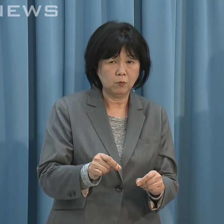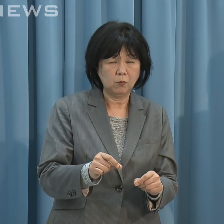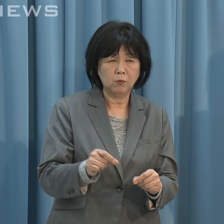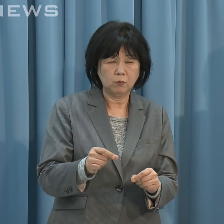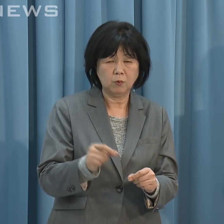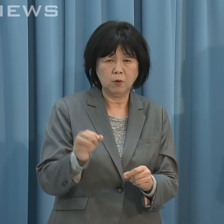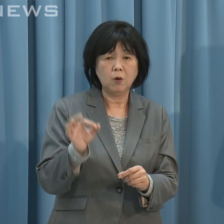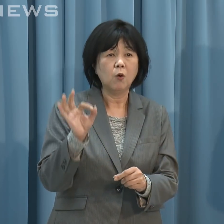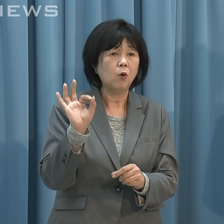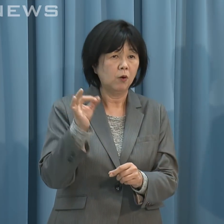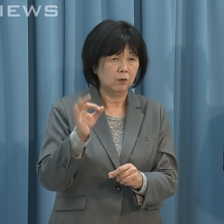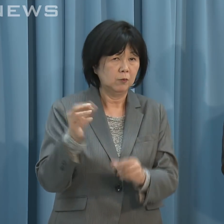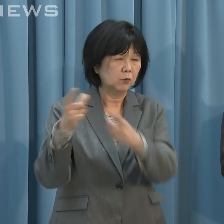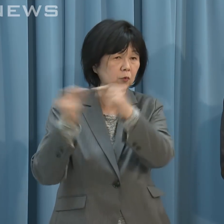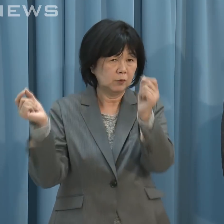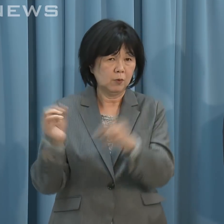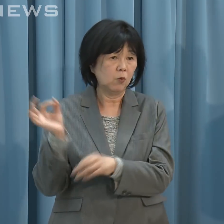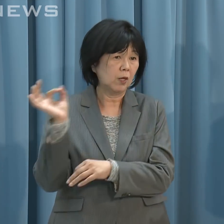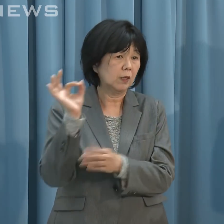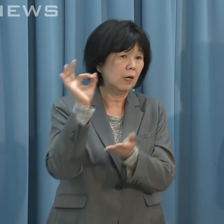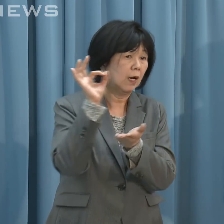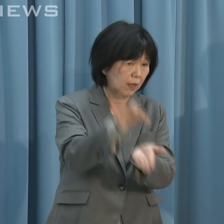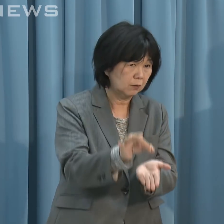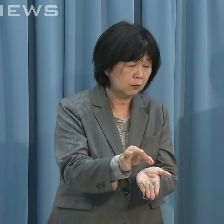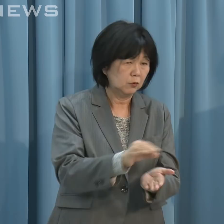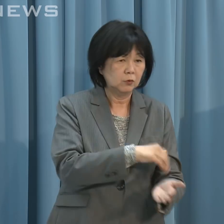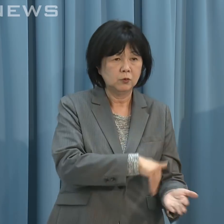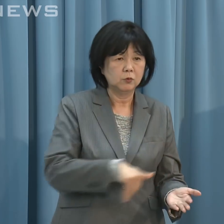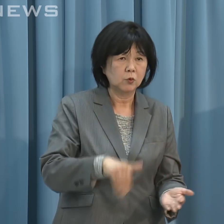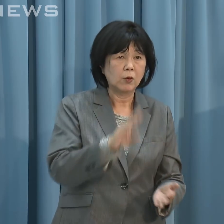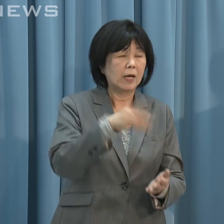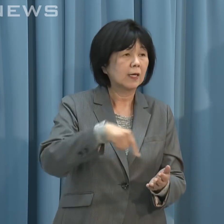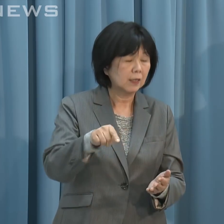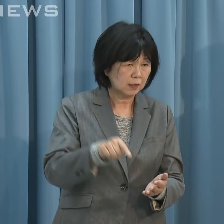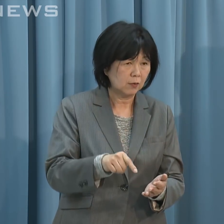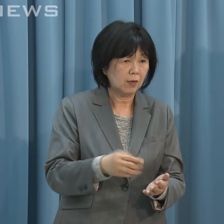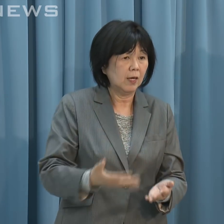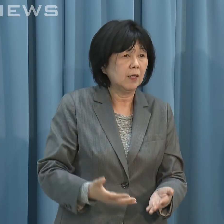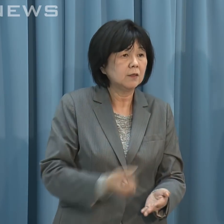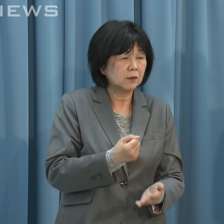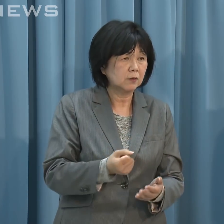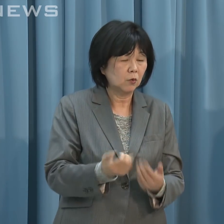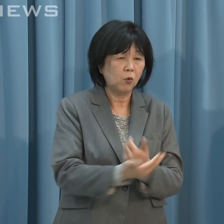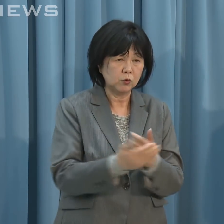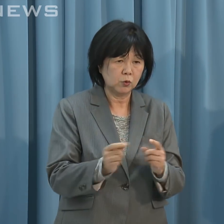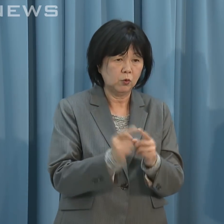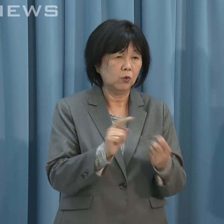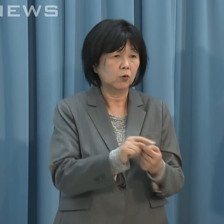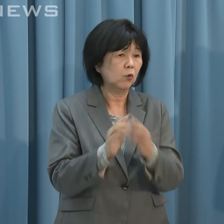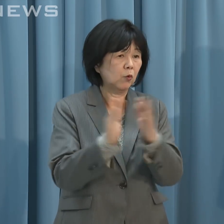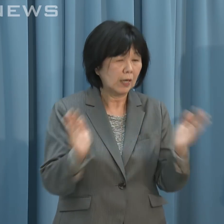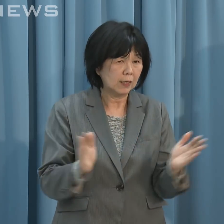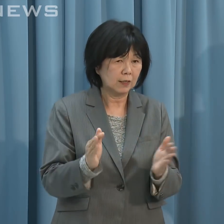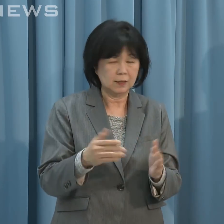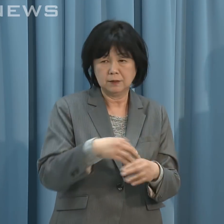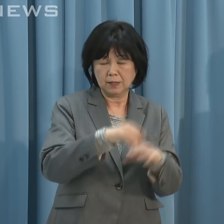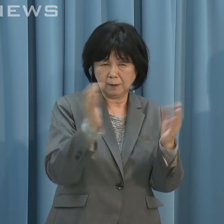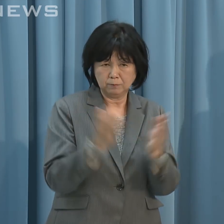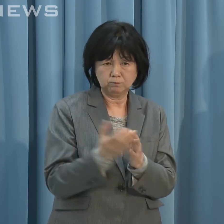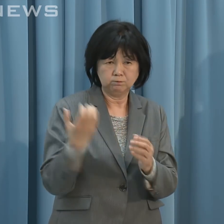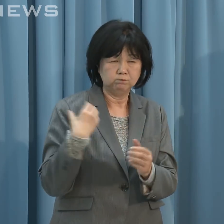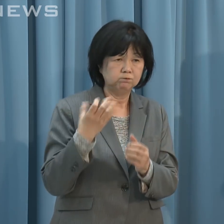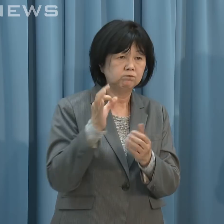から県では信用保証協会の保証料率を県が全部肩代わりすると、まあ、そういったこともやっていくと。それ